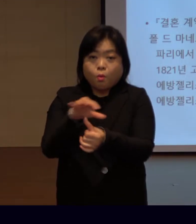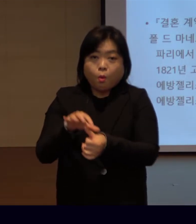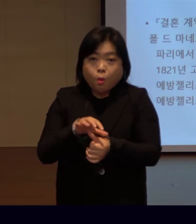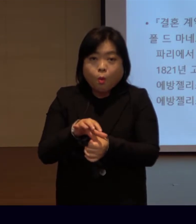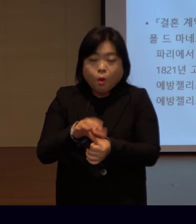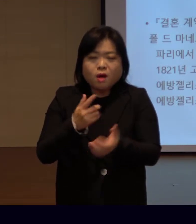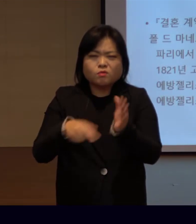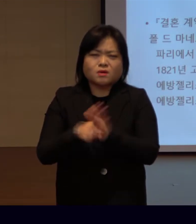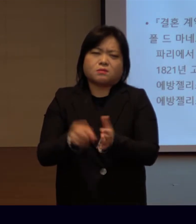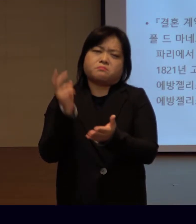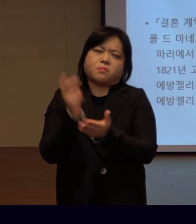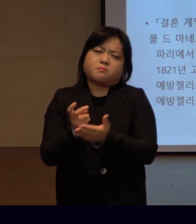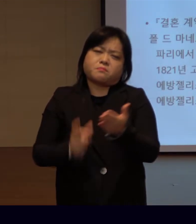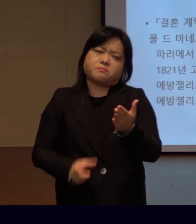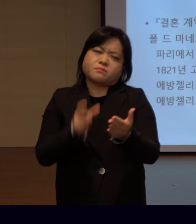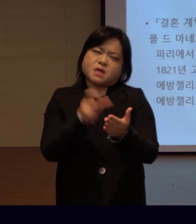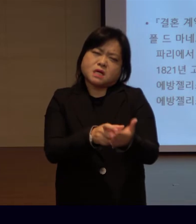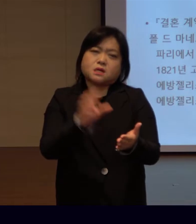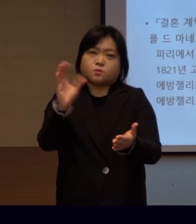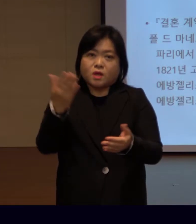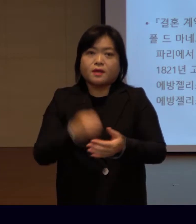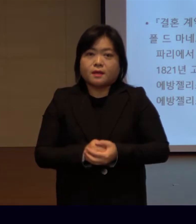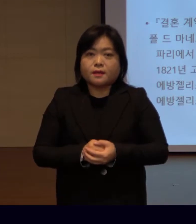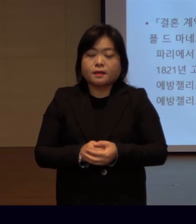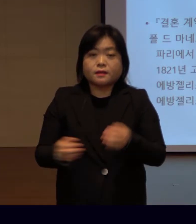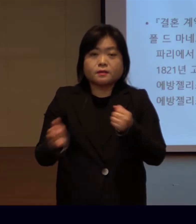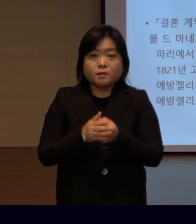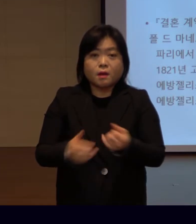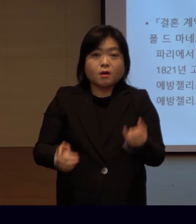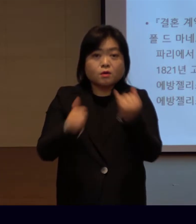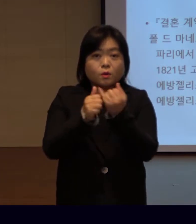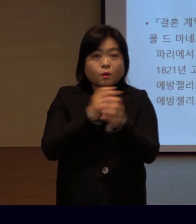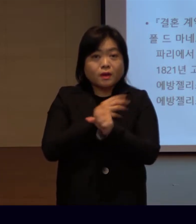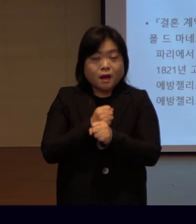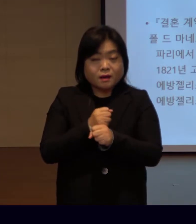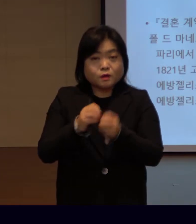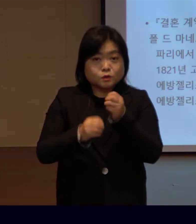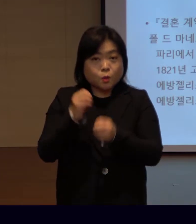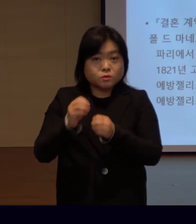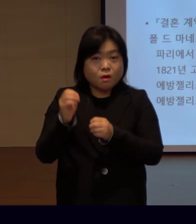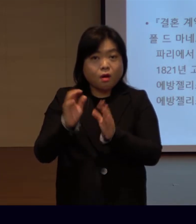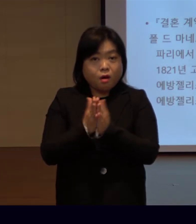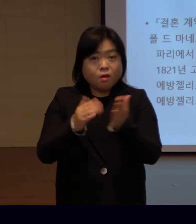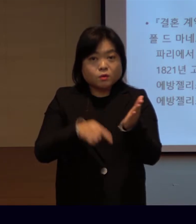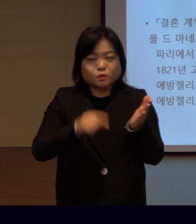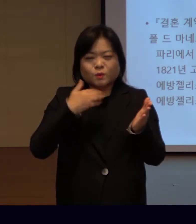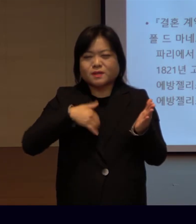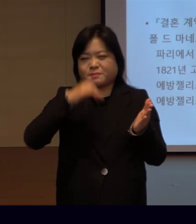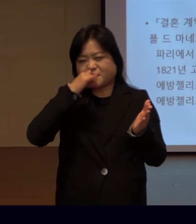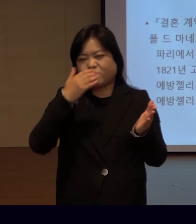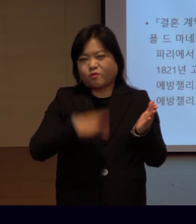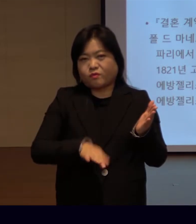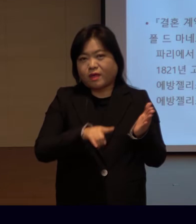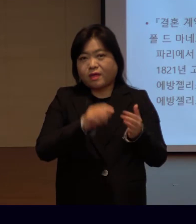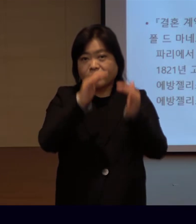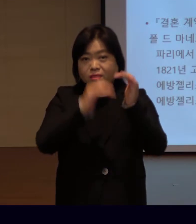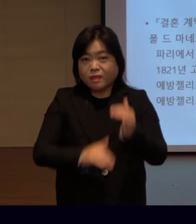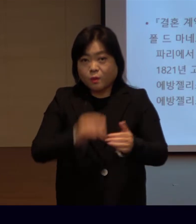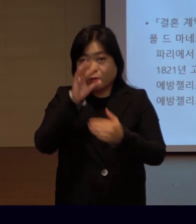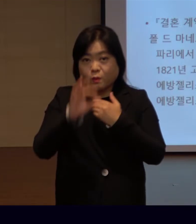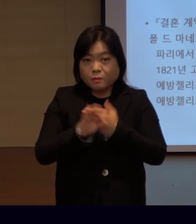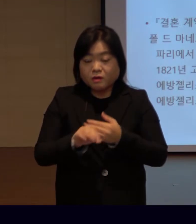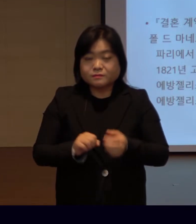게 법으로 명시한 거예요. 자, 그래서 이제 결혼계약이라는 소설도 상당히 재밌는데요. 이제 내용을